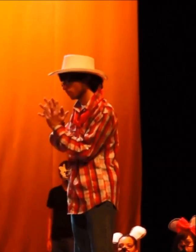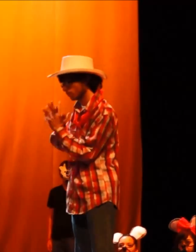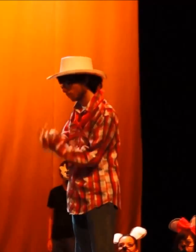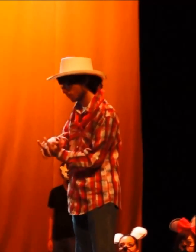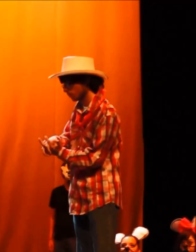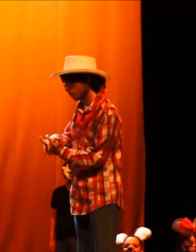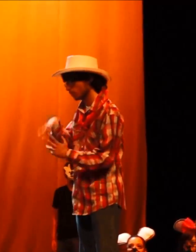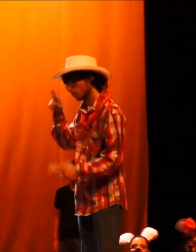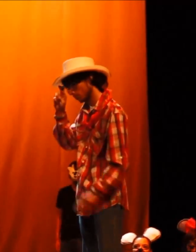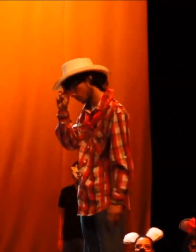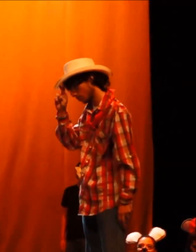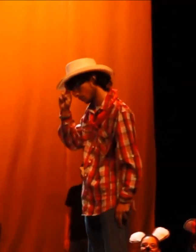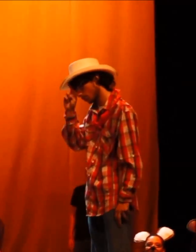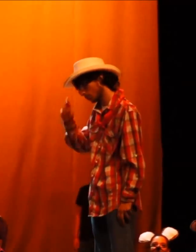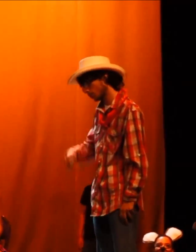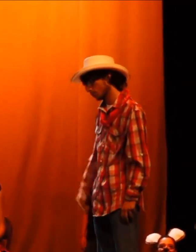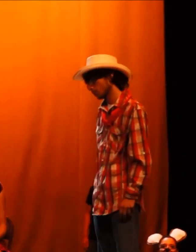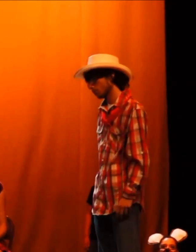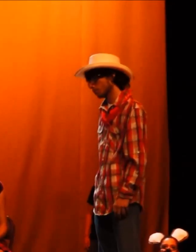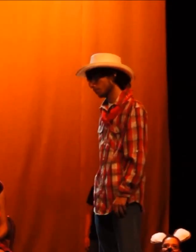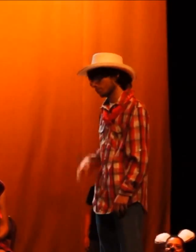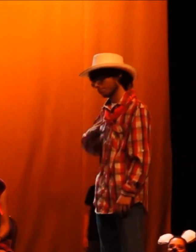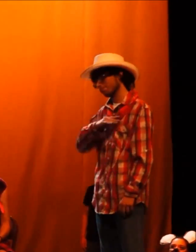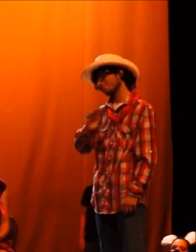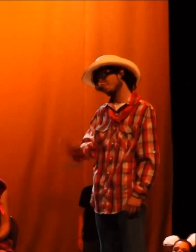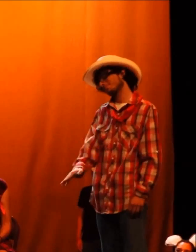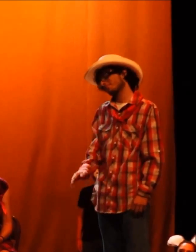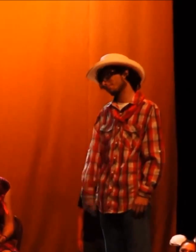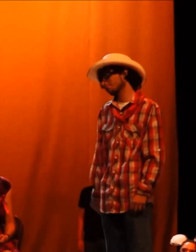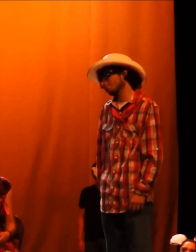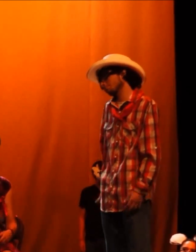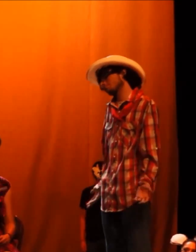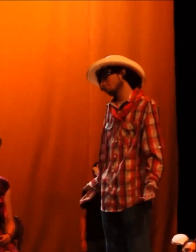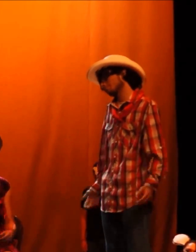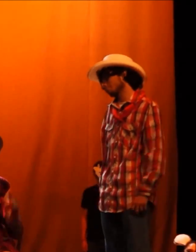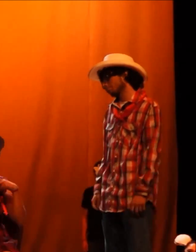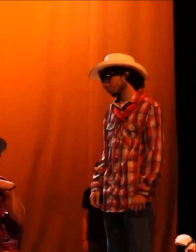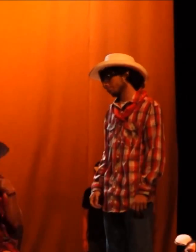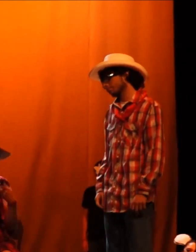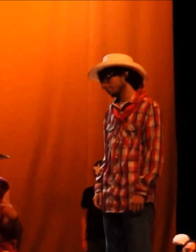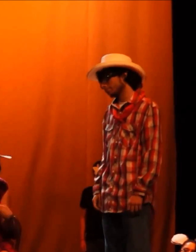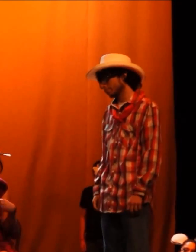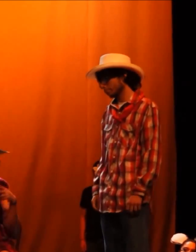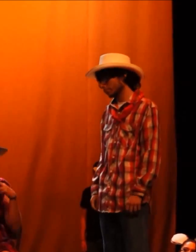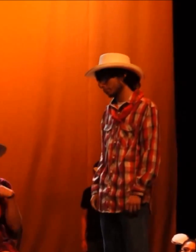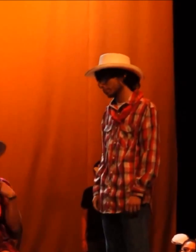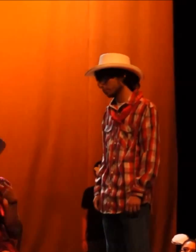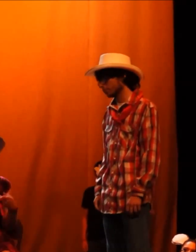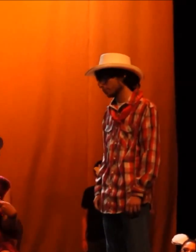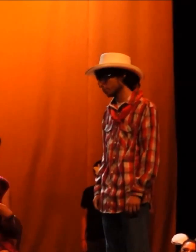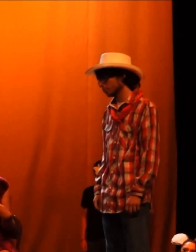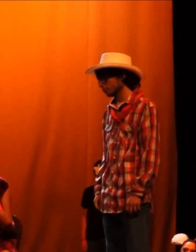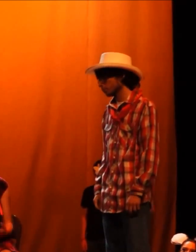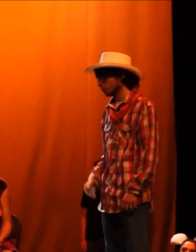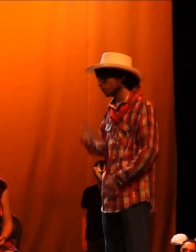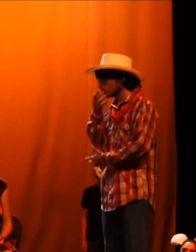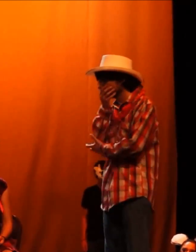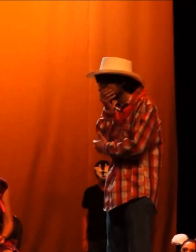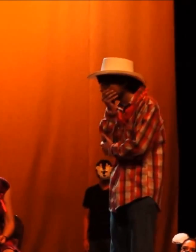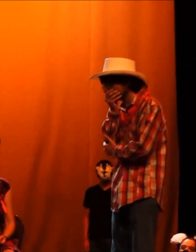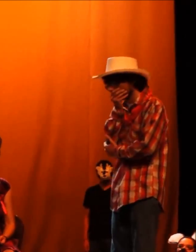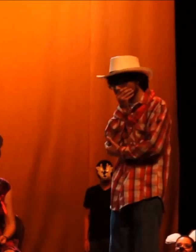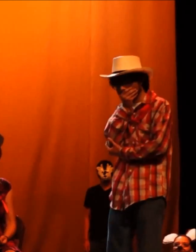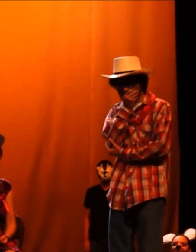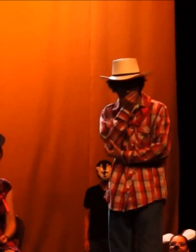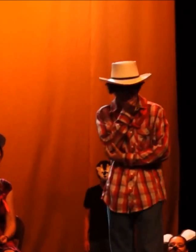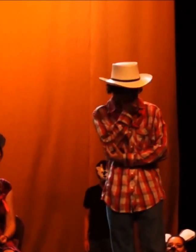la trampa, ¿recuerdas? Murió. ¡Ay, qué alivio! Yo me siento tan débil.